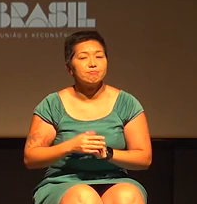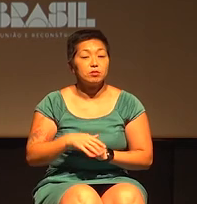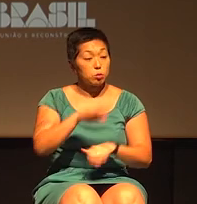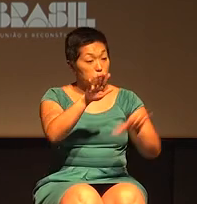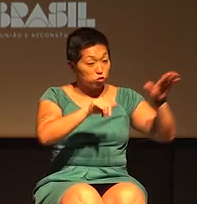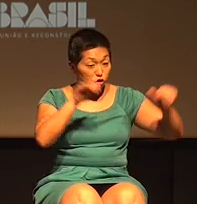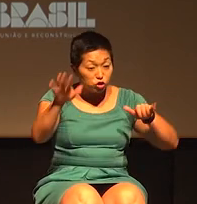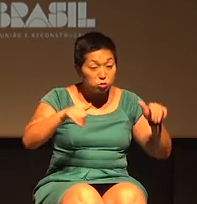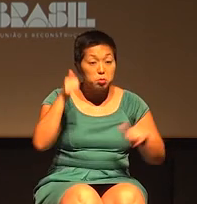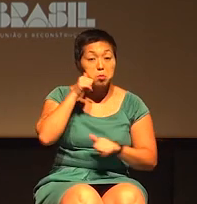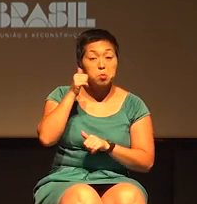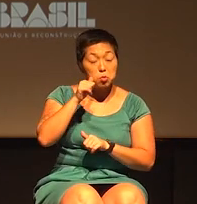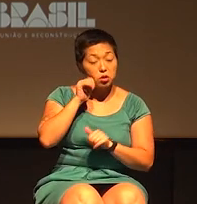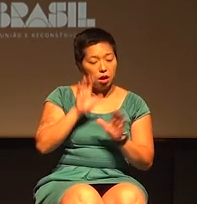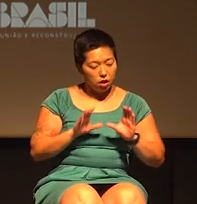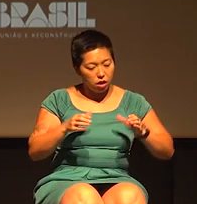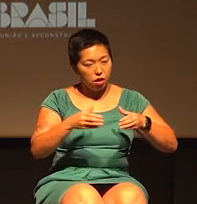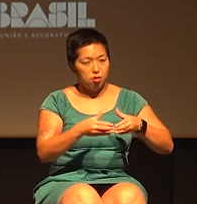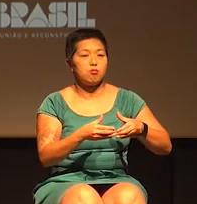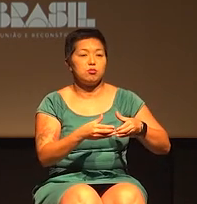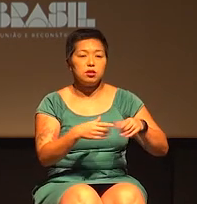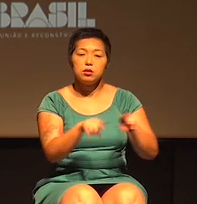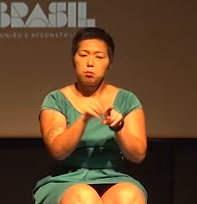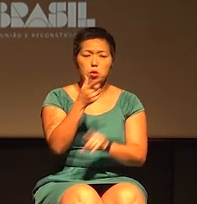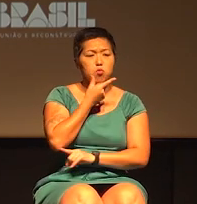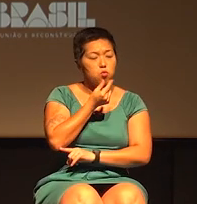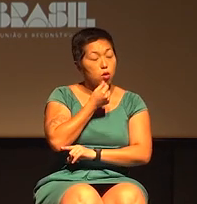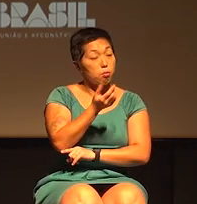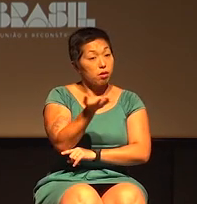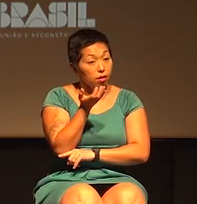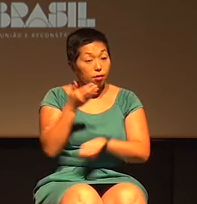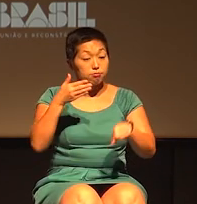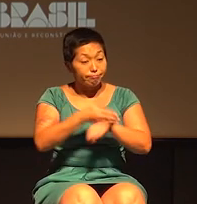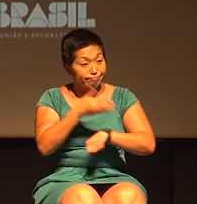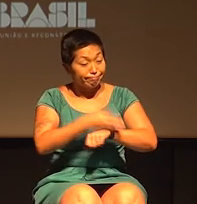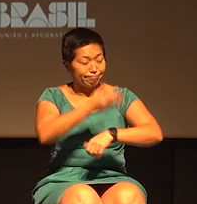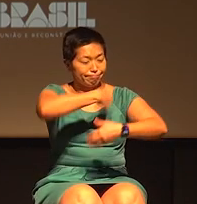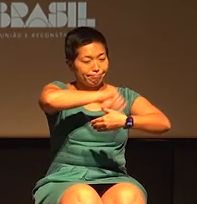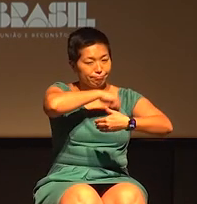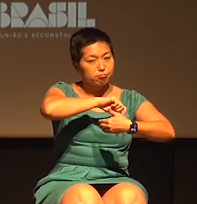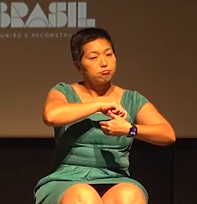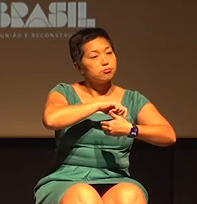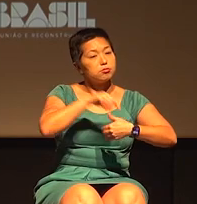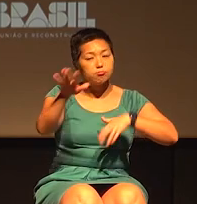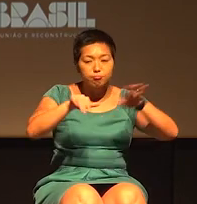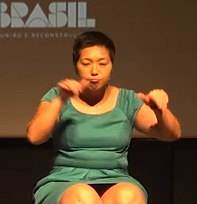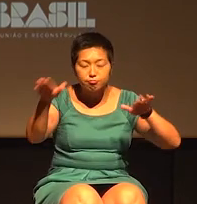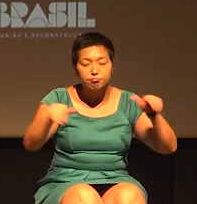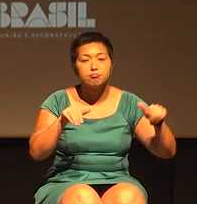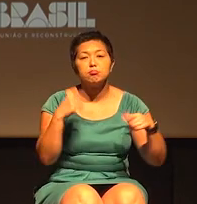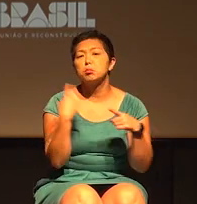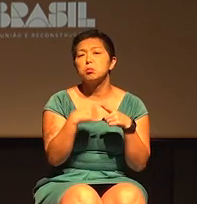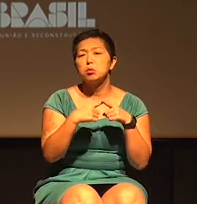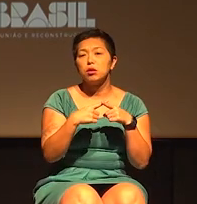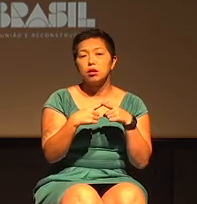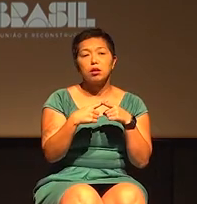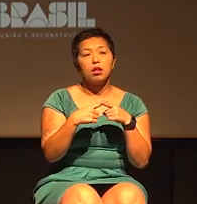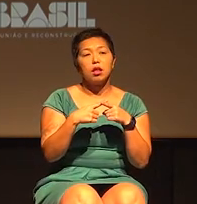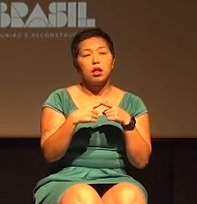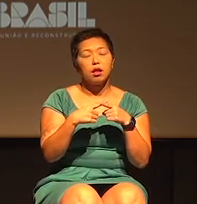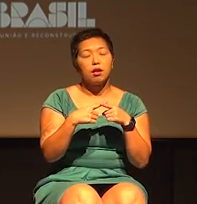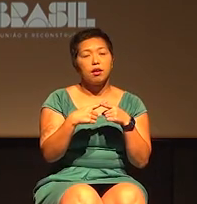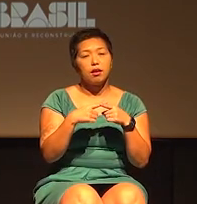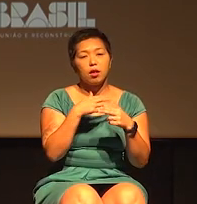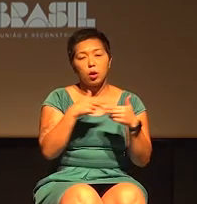as mulheres da comunidade os homens as pessoas que querem vir pra cozinha para Por que que você coloca a